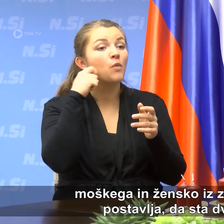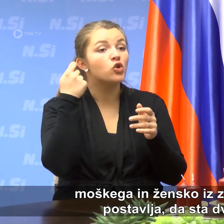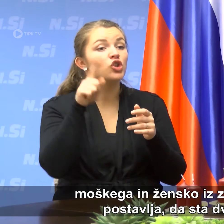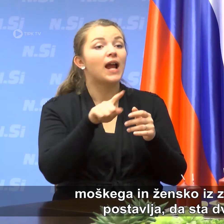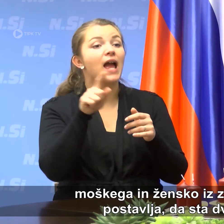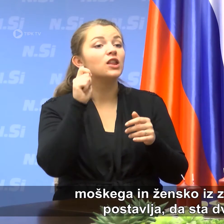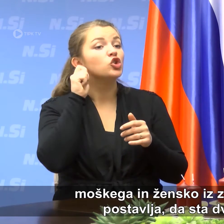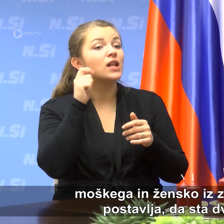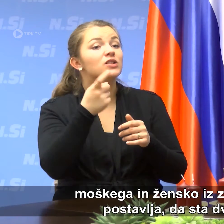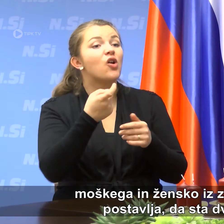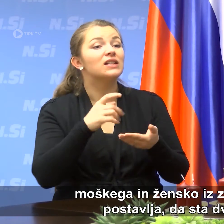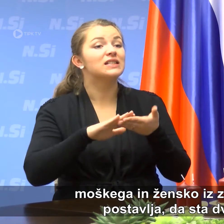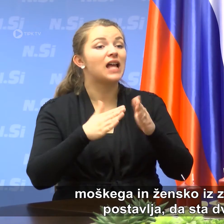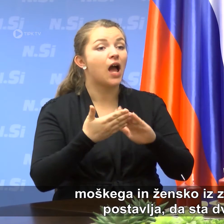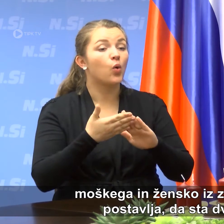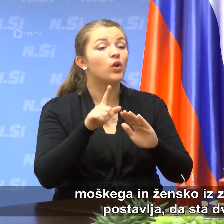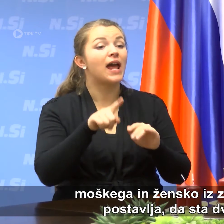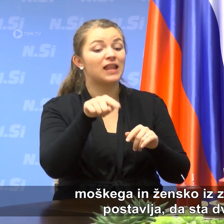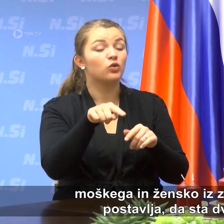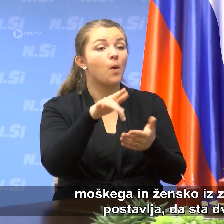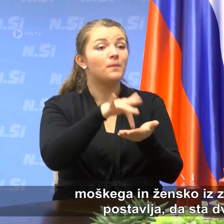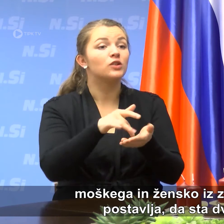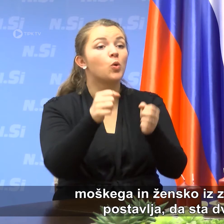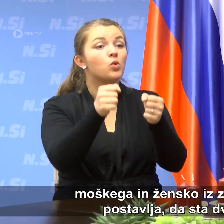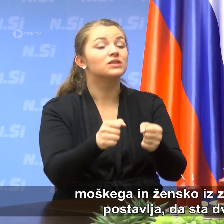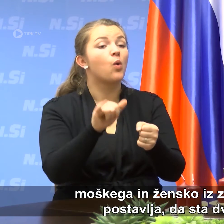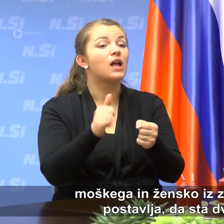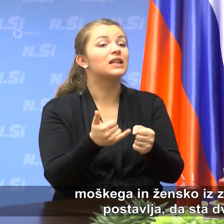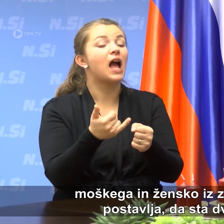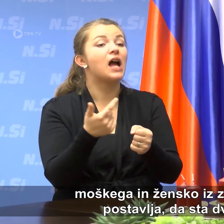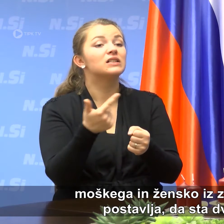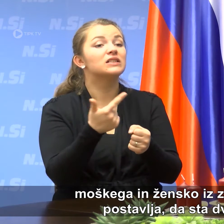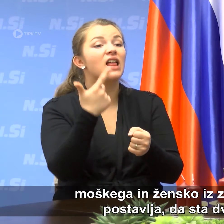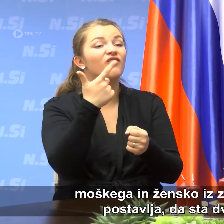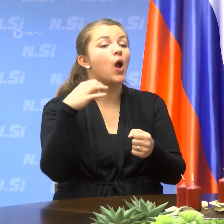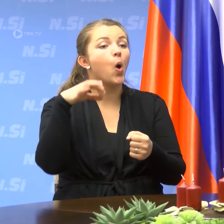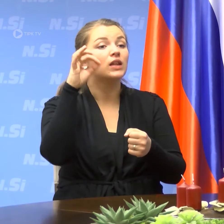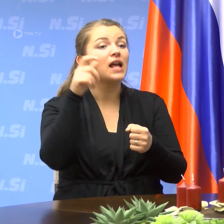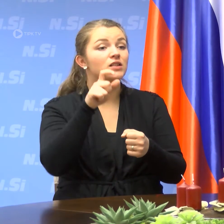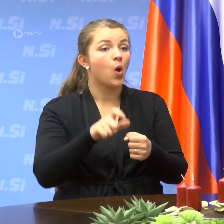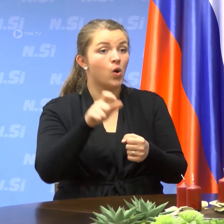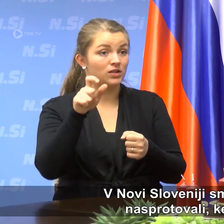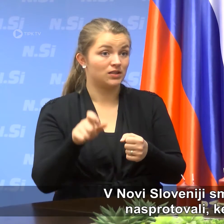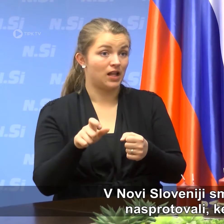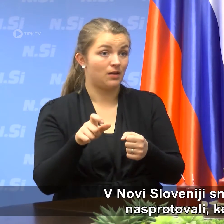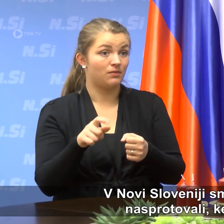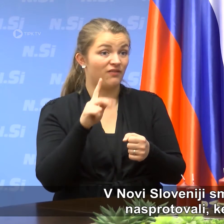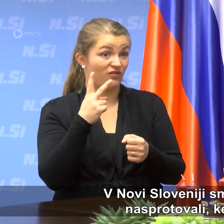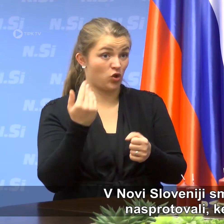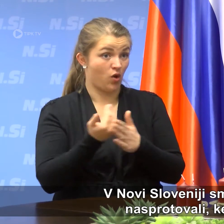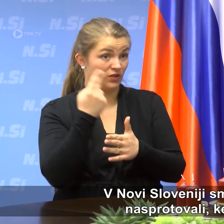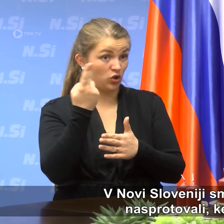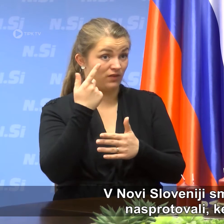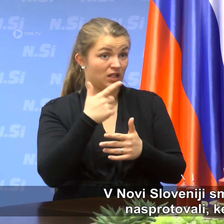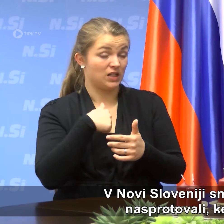moškega in žensko iz zakona in na to mesto postavlja, da sta dve odrasli osebi. V Novi Sloveniji